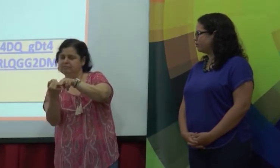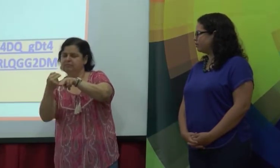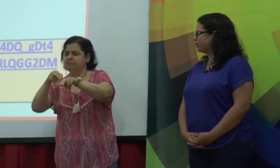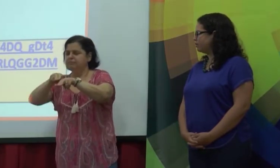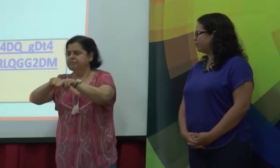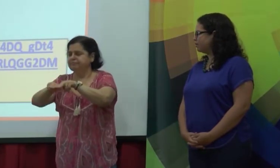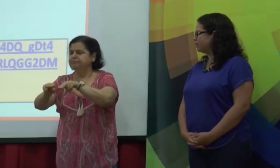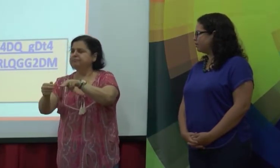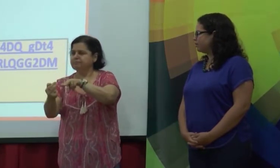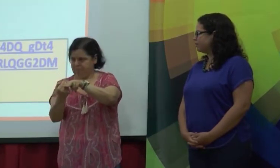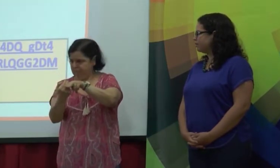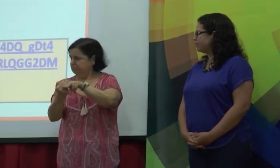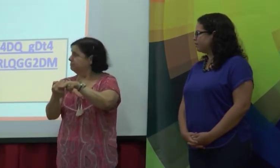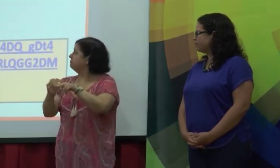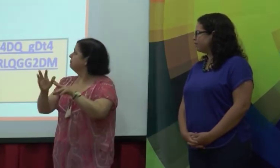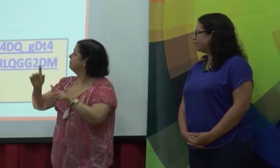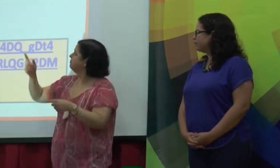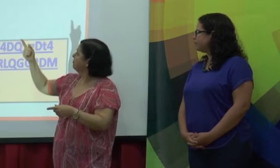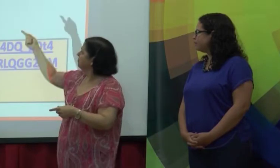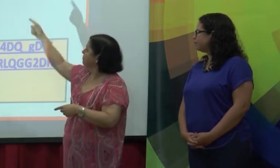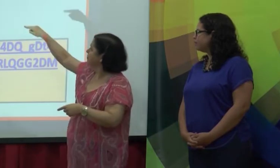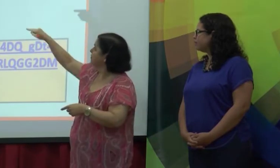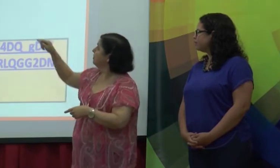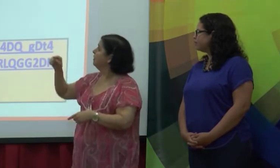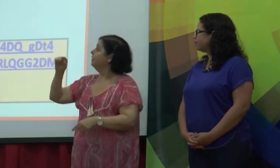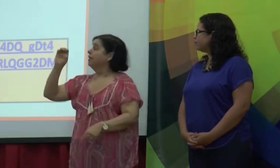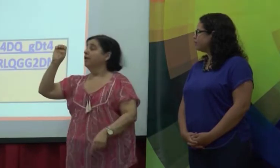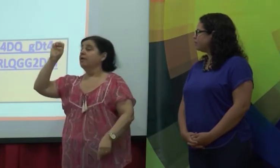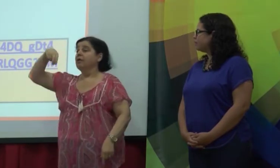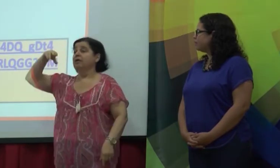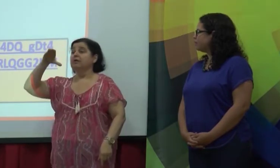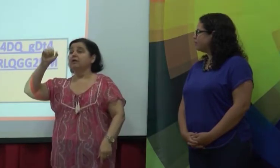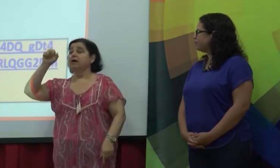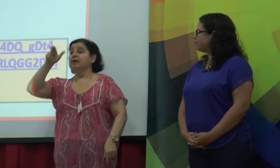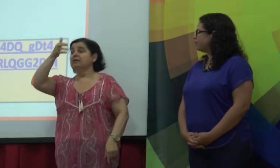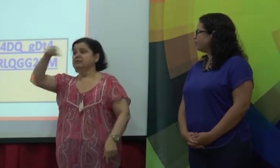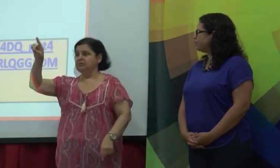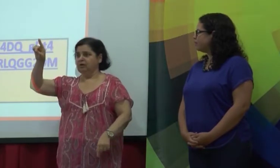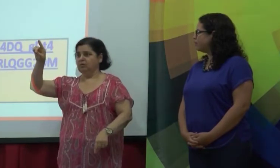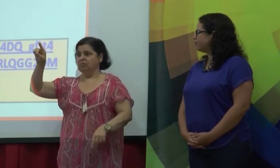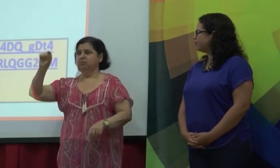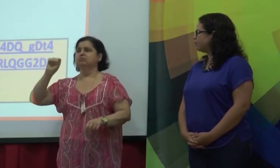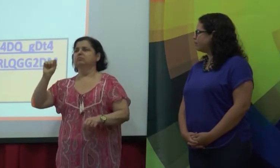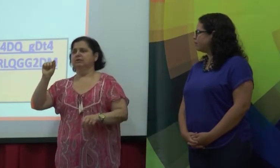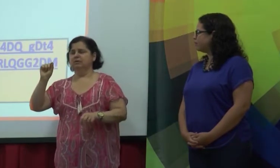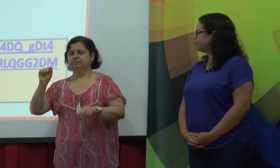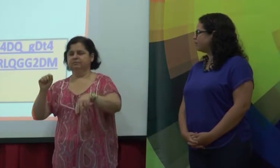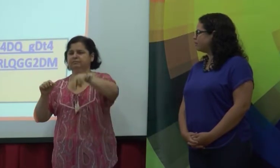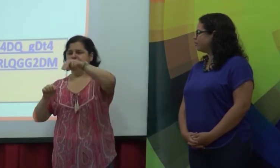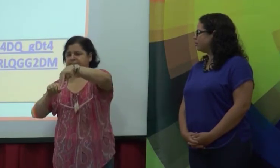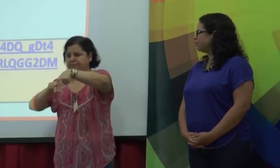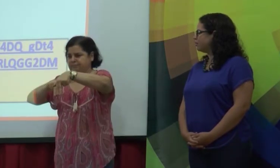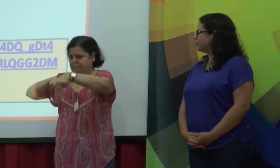tá? Só para vocês visualizarem. O próximo. Encarnação,